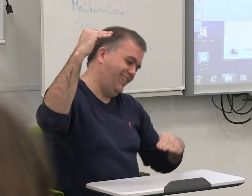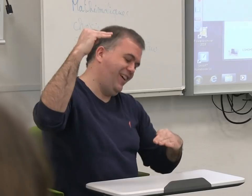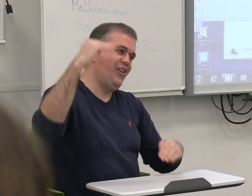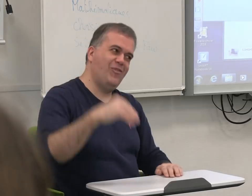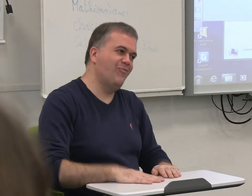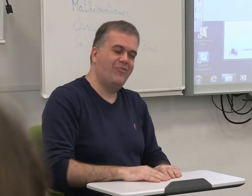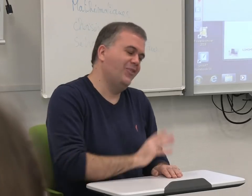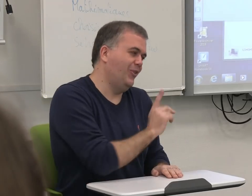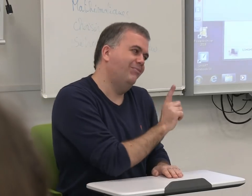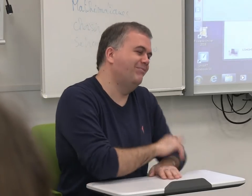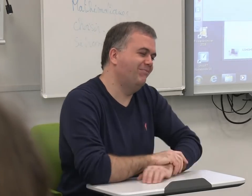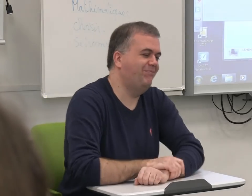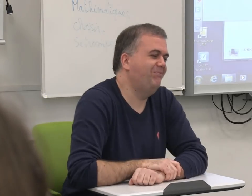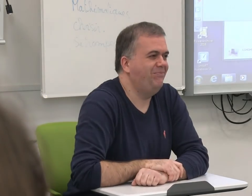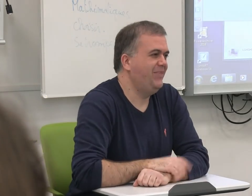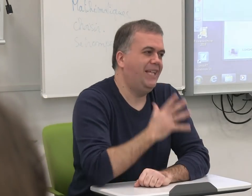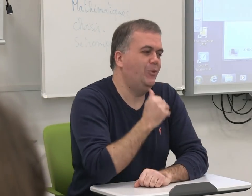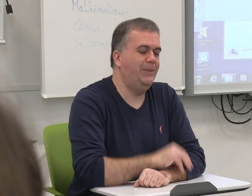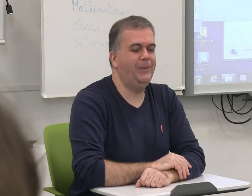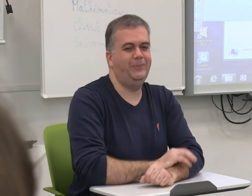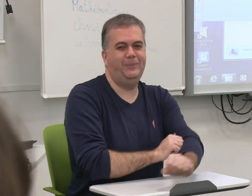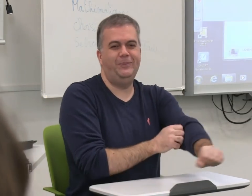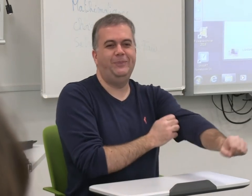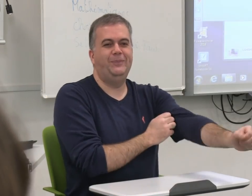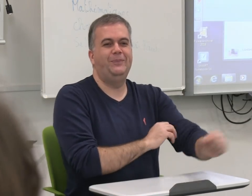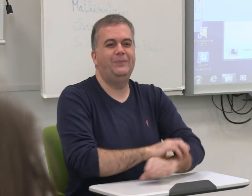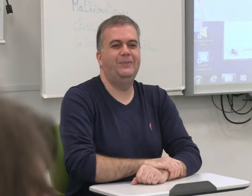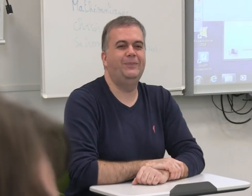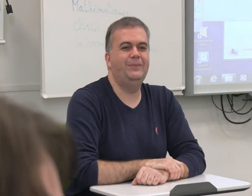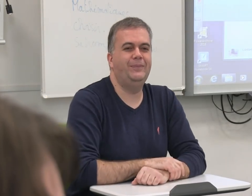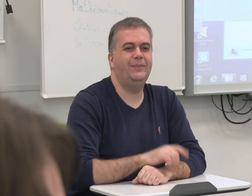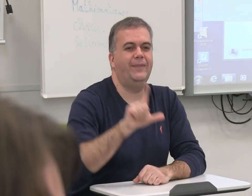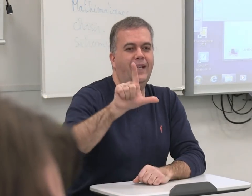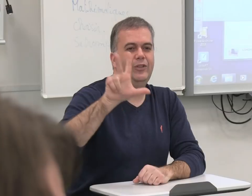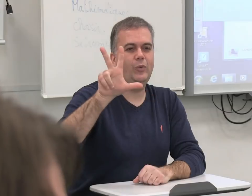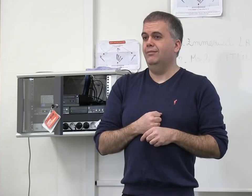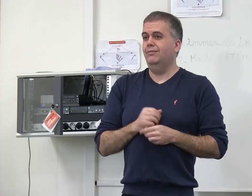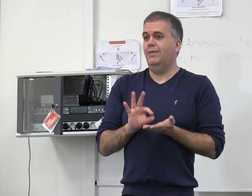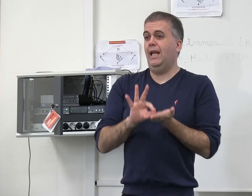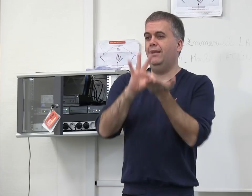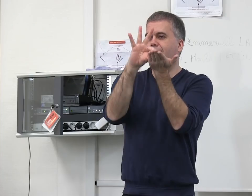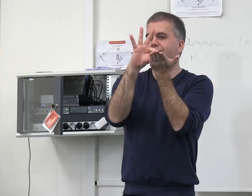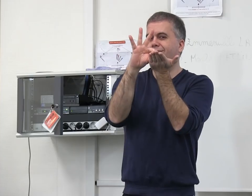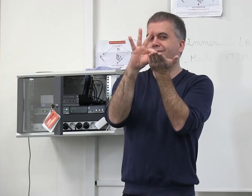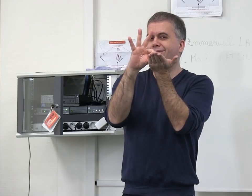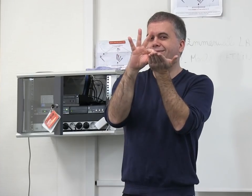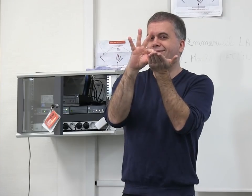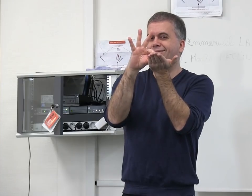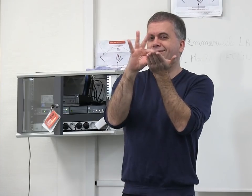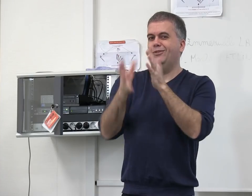sur la plateforme IWP qui aura une place. Mais il est vrai qu'on refuse énormément d'étudiants. Mais alors pourquoi ne pas embaucher un professeur